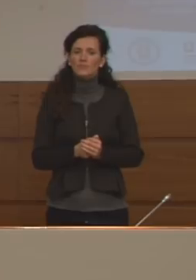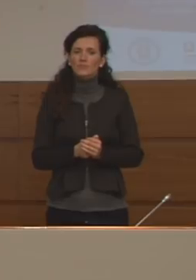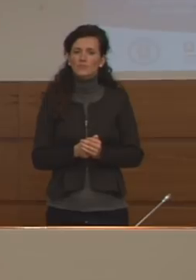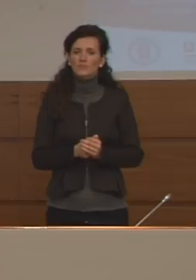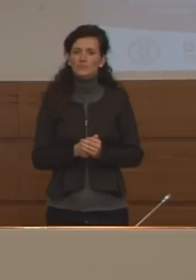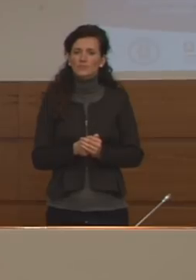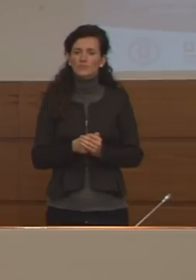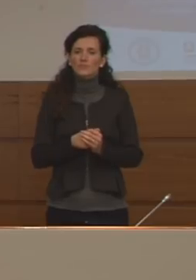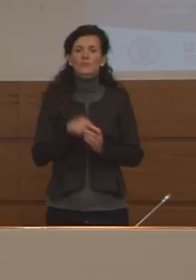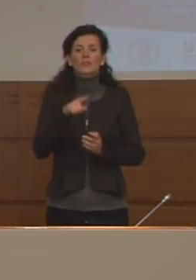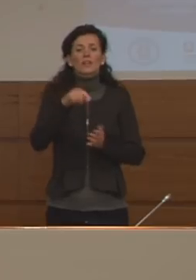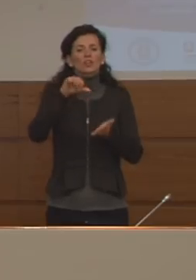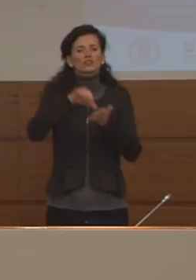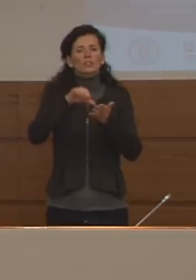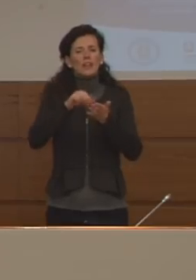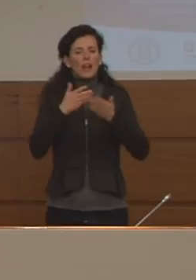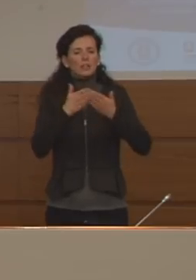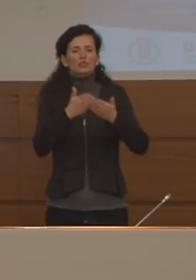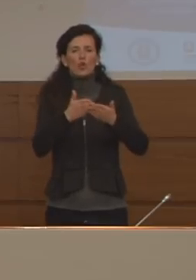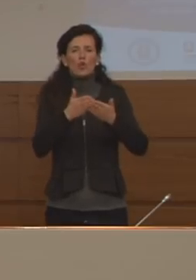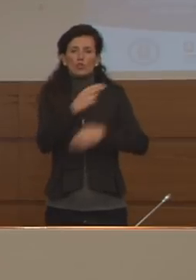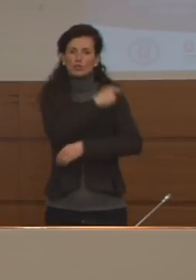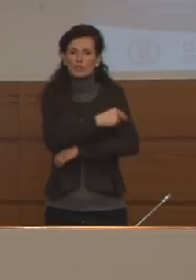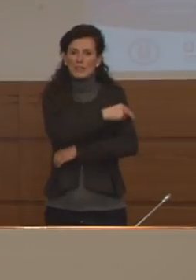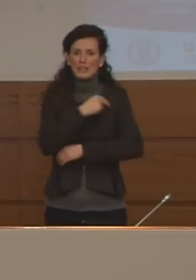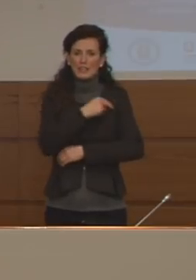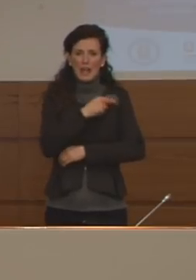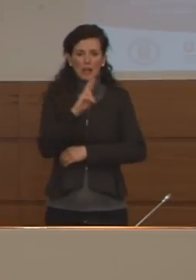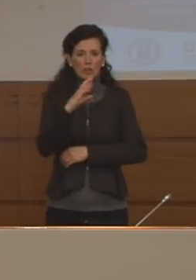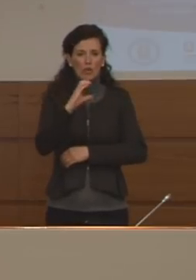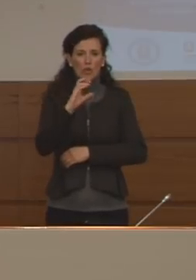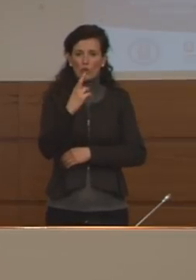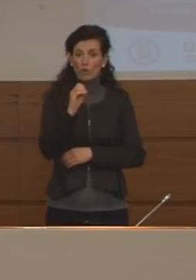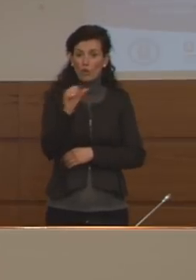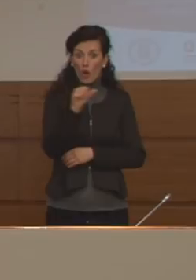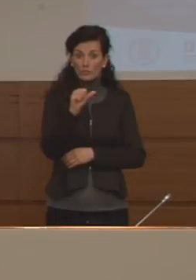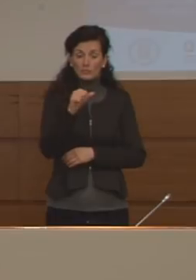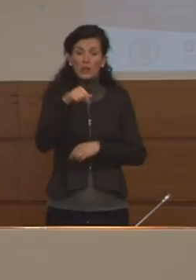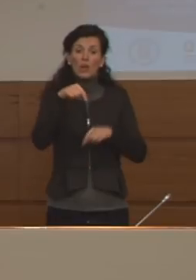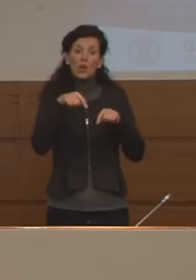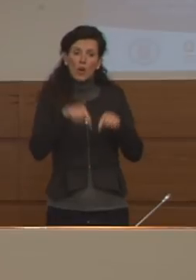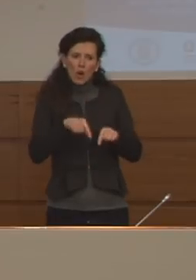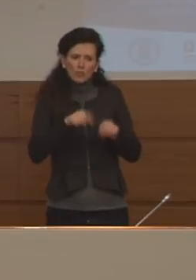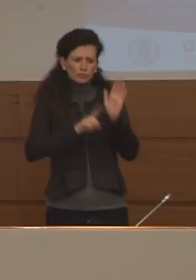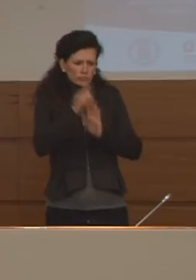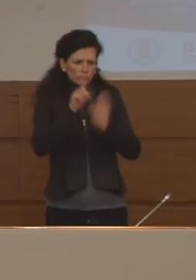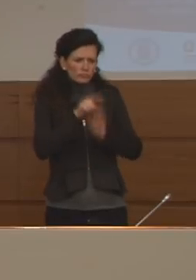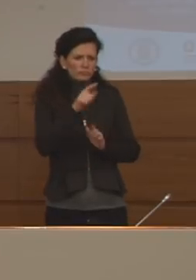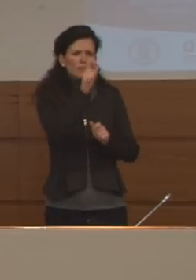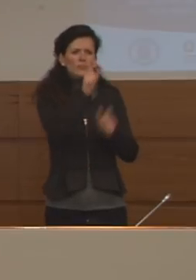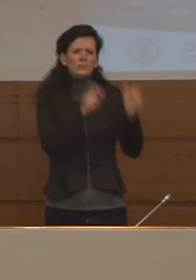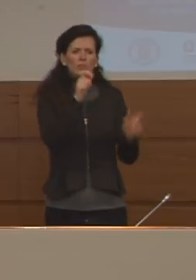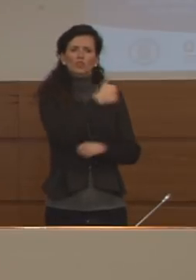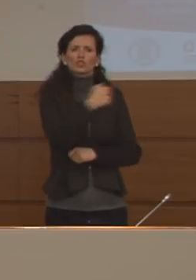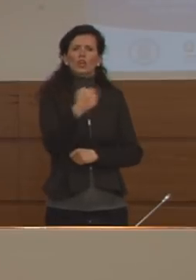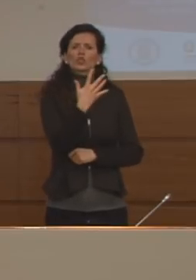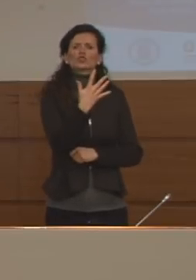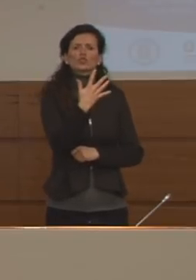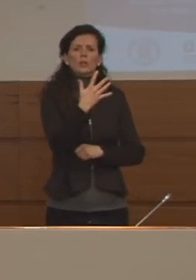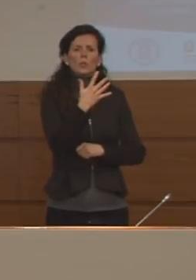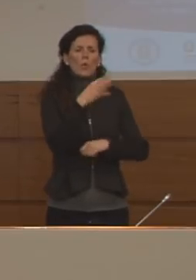remota di soccorso sanitario ad oggi risultano trasferite 105 pazienti dalla